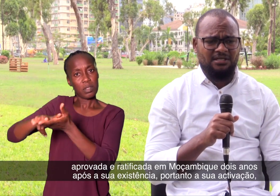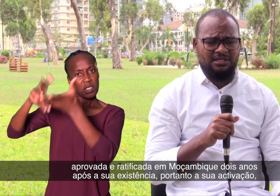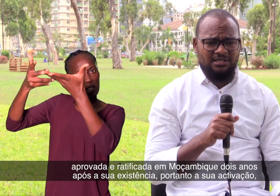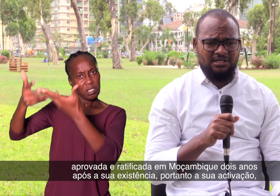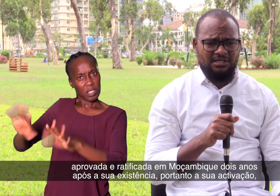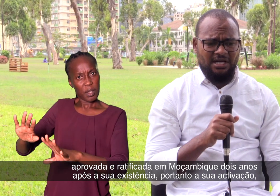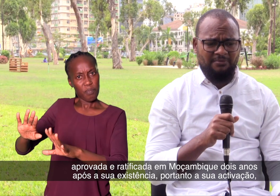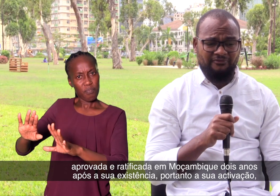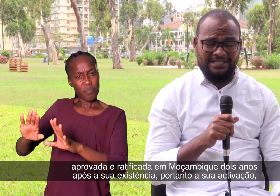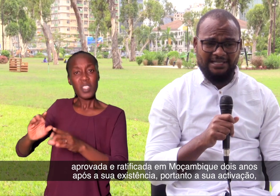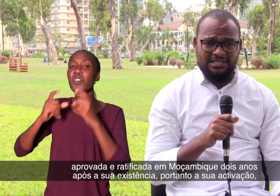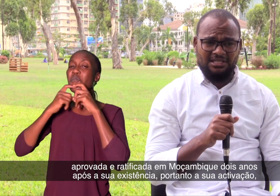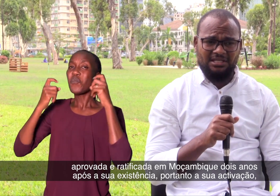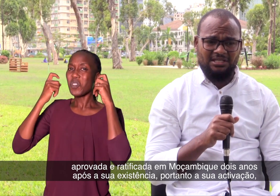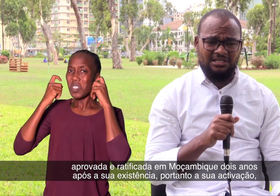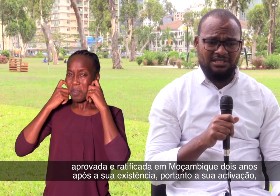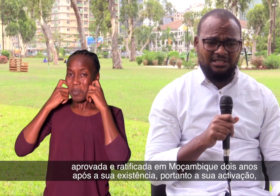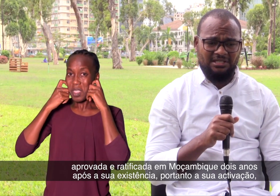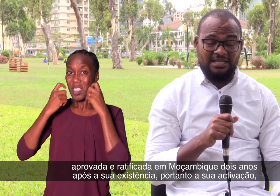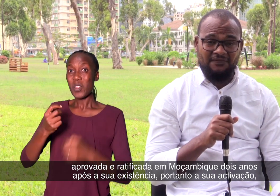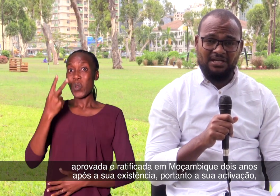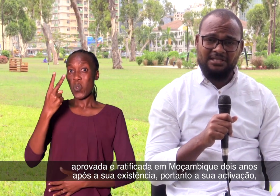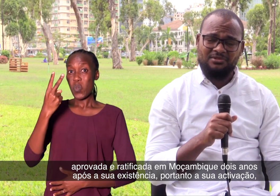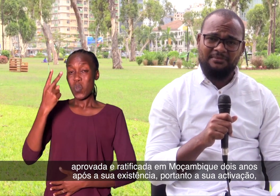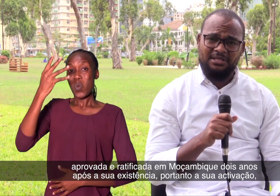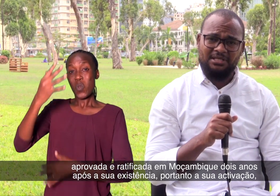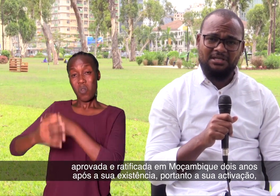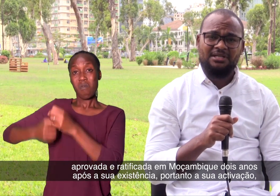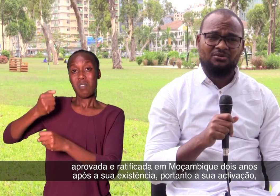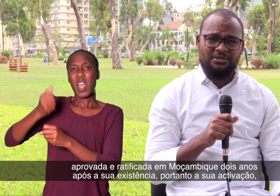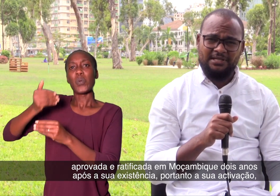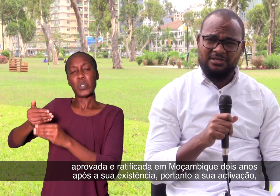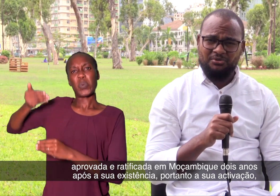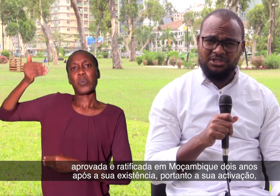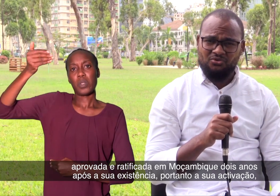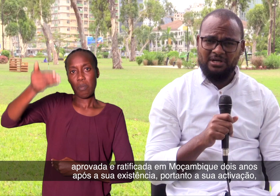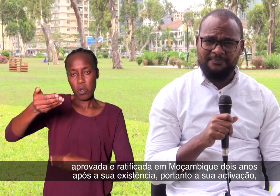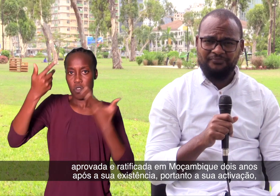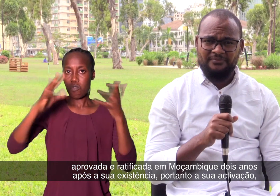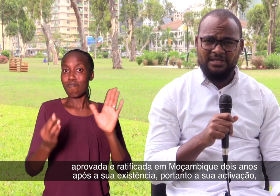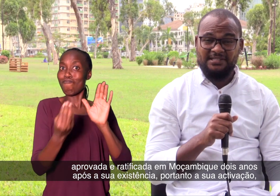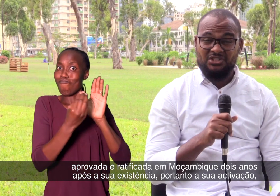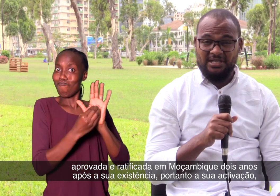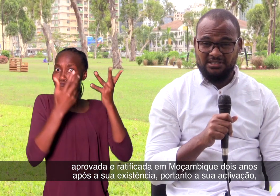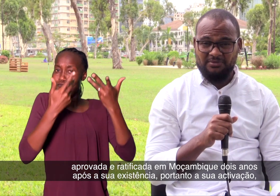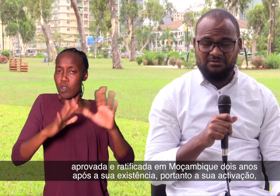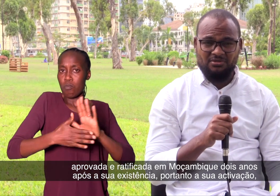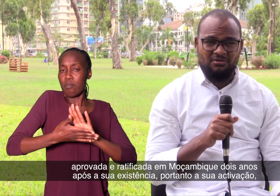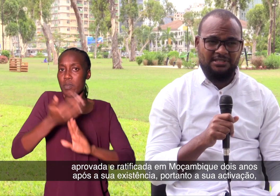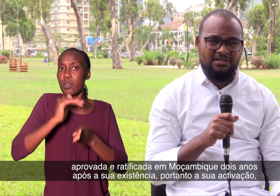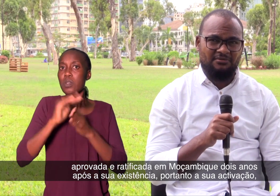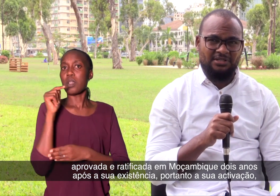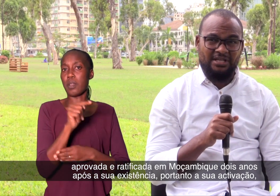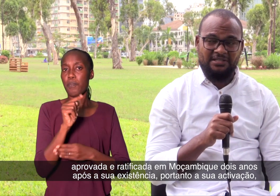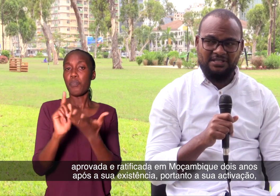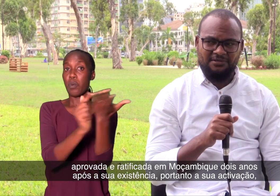aprovada e ratificada em Moçambique dois anos após a sua existência, portanto, a